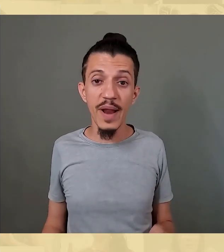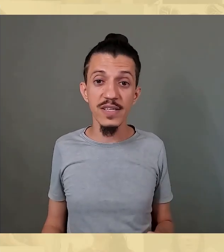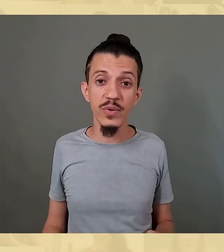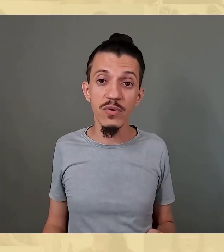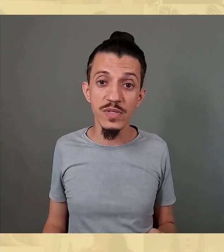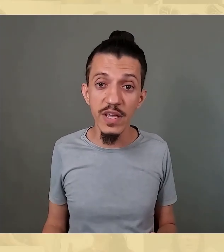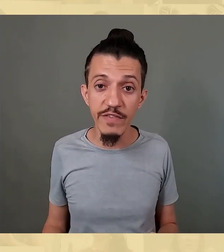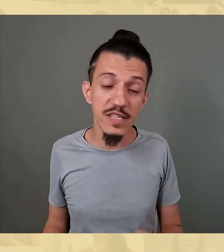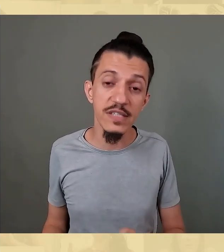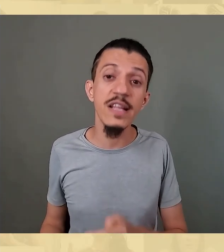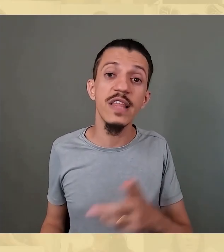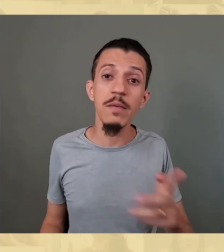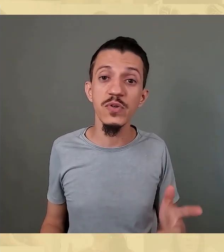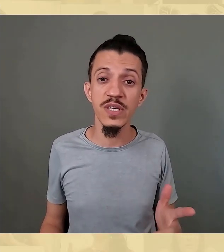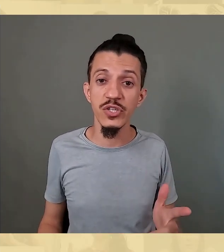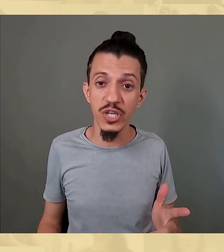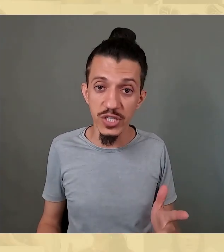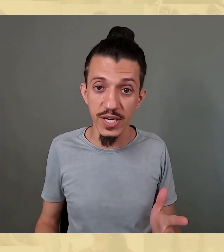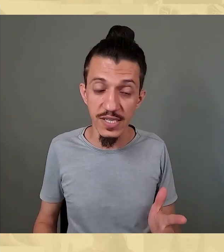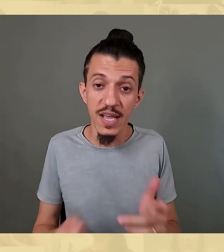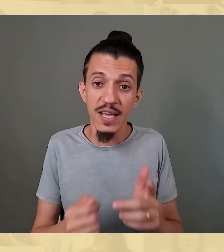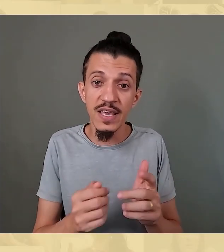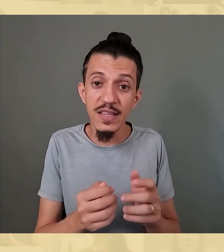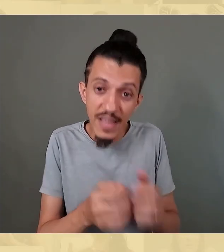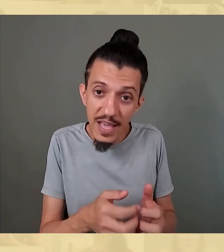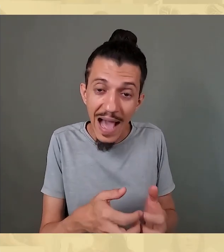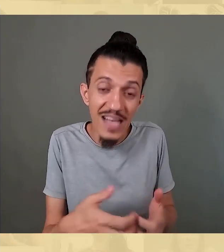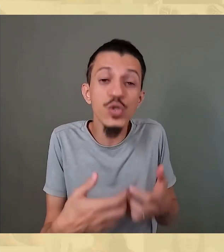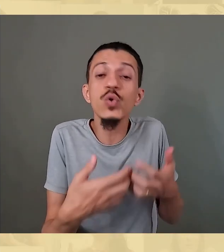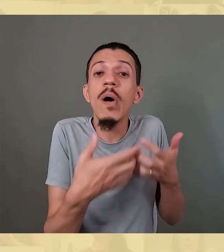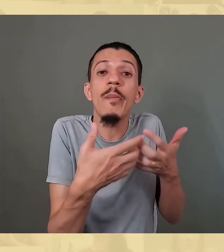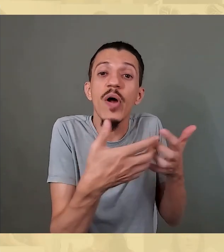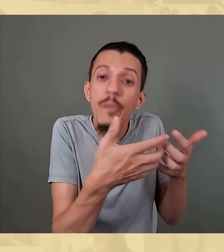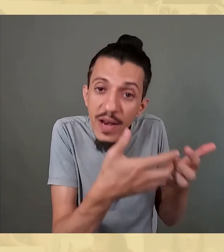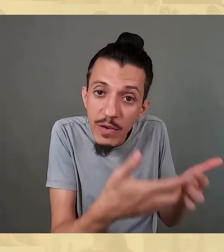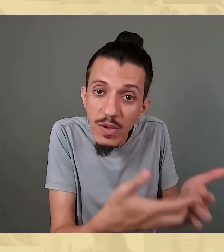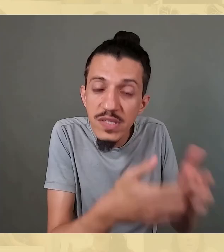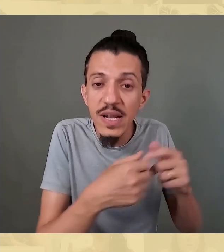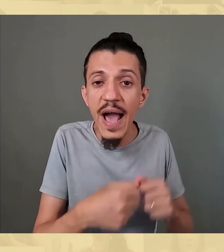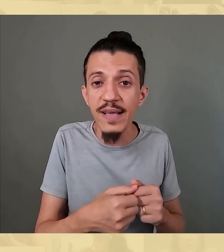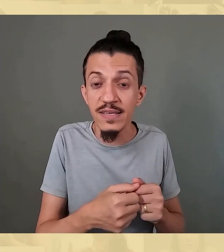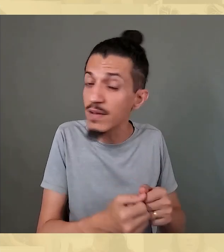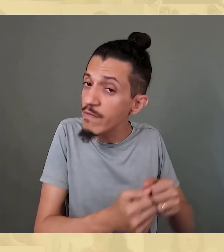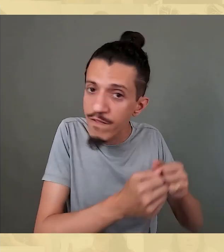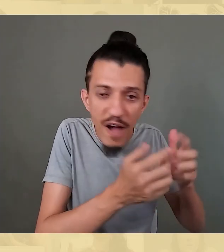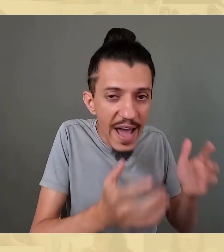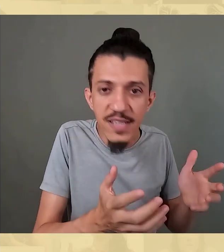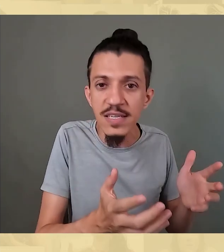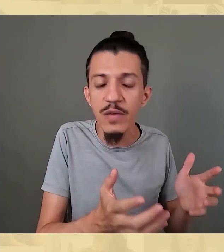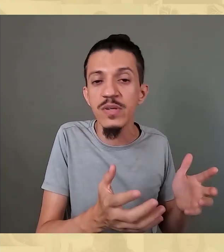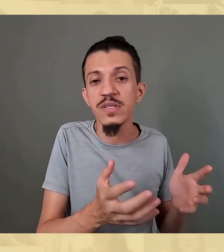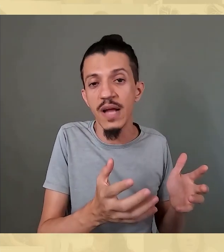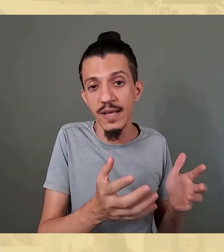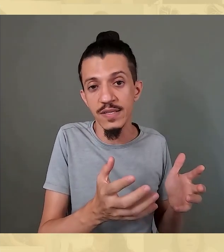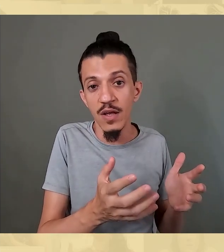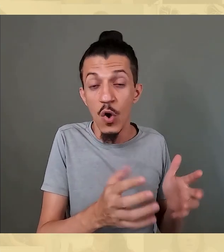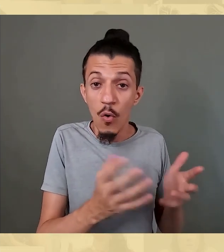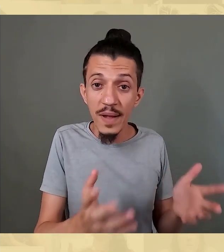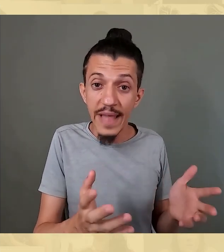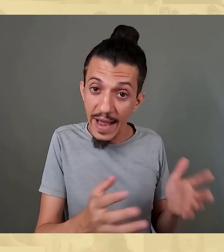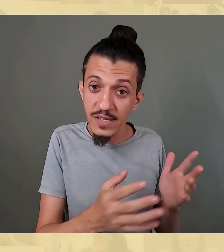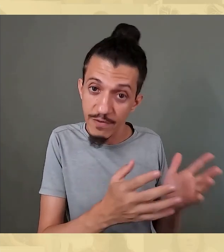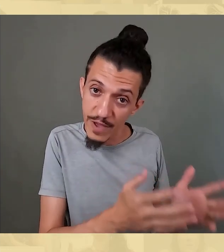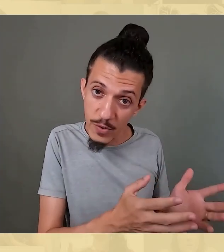no Brasil, inclusive, existem tribos indígenas que têm a sua própria língua de sinais. São várias línguas de sinais.